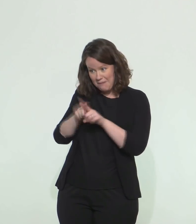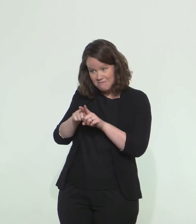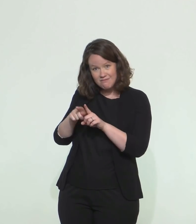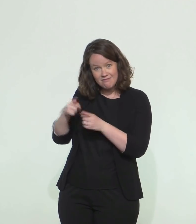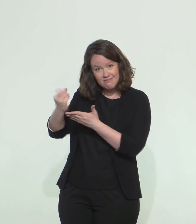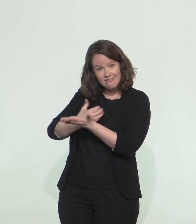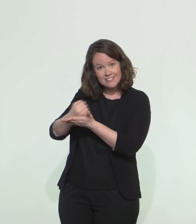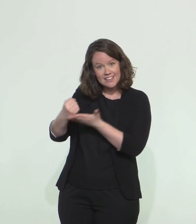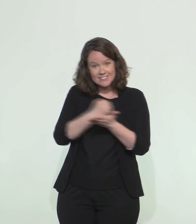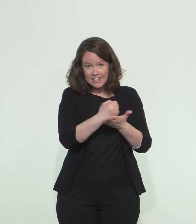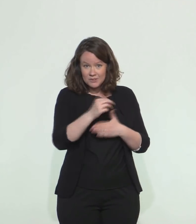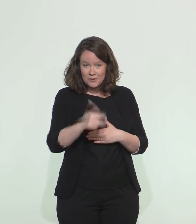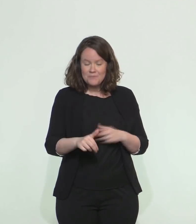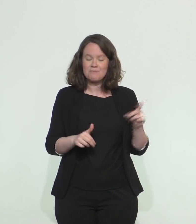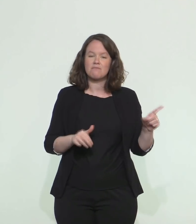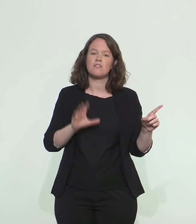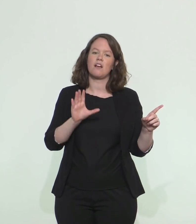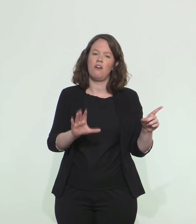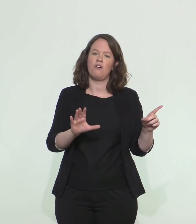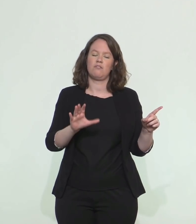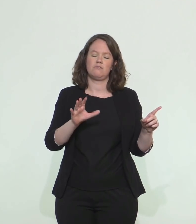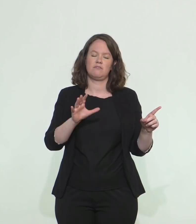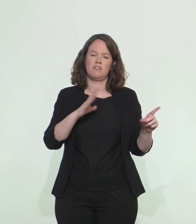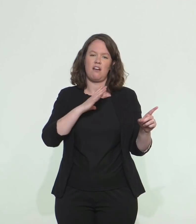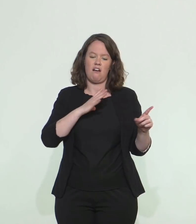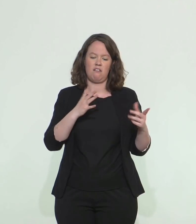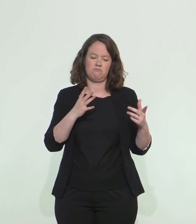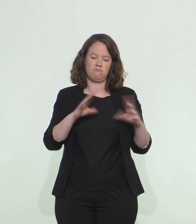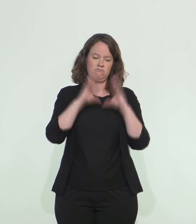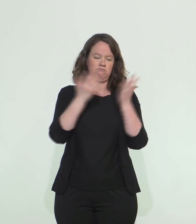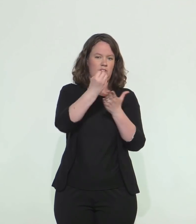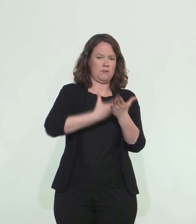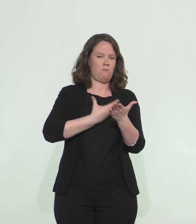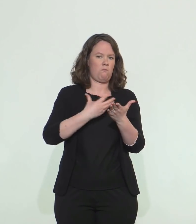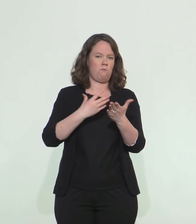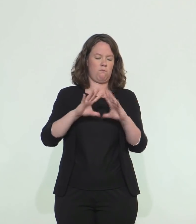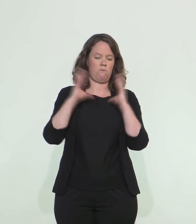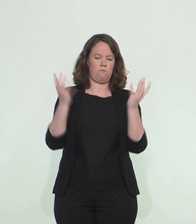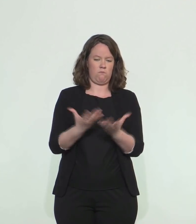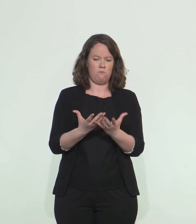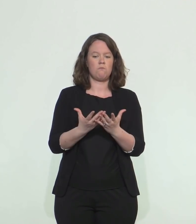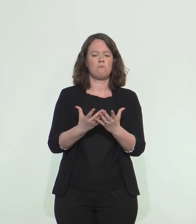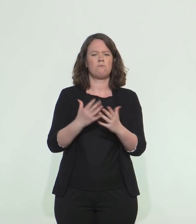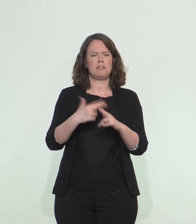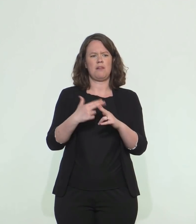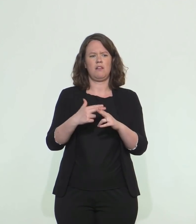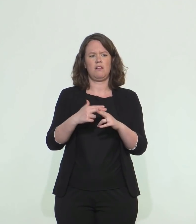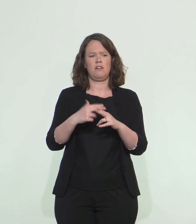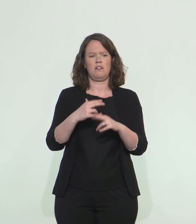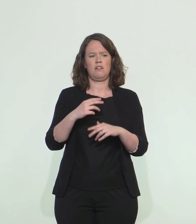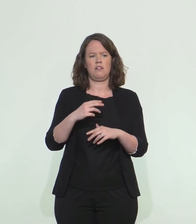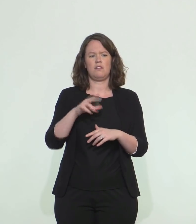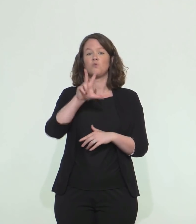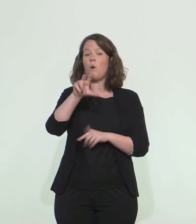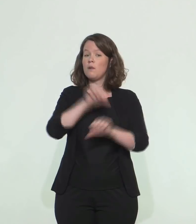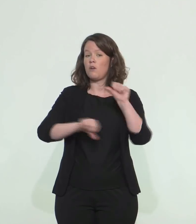données, un réseau qui s'appelle un réseau 3 labos, qui est basé sur de grands laboratoires de ville, mais aussi de l'activité